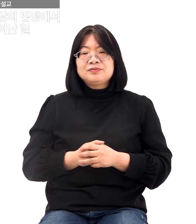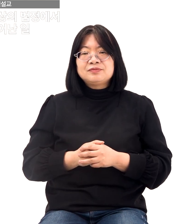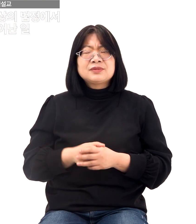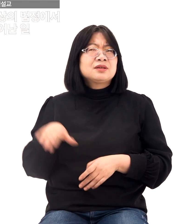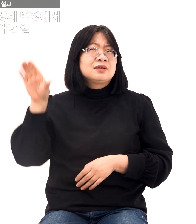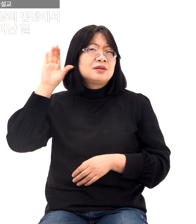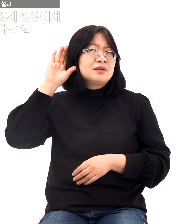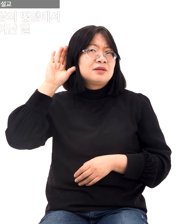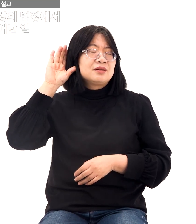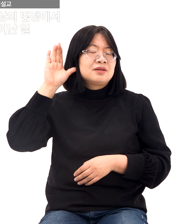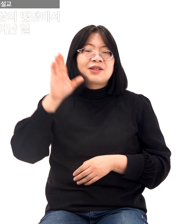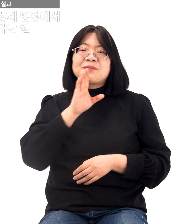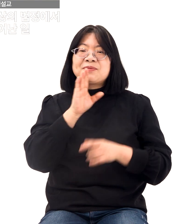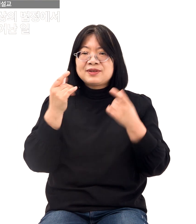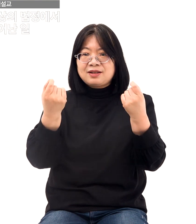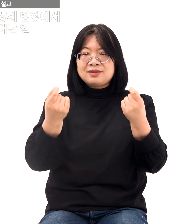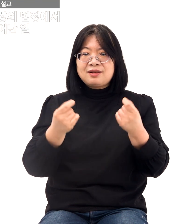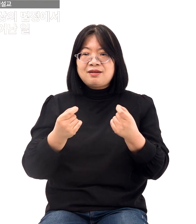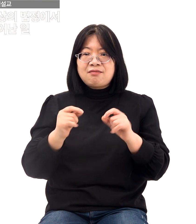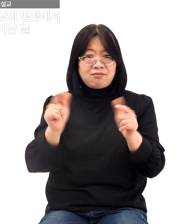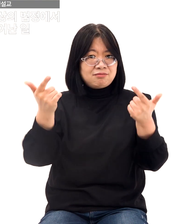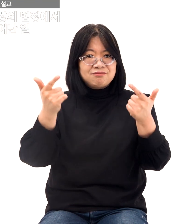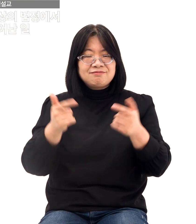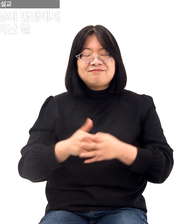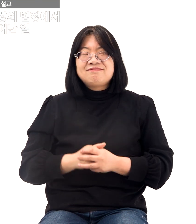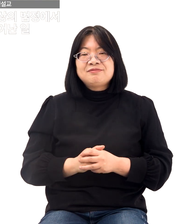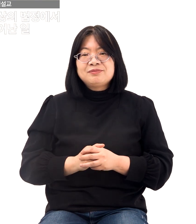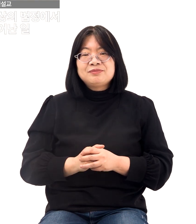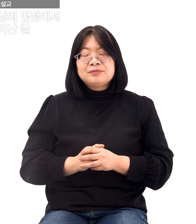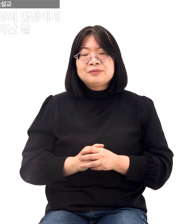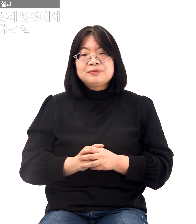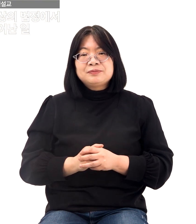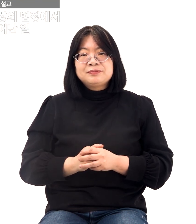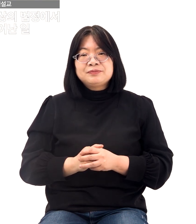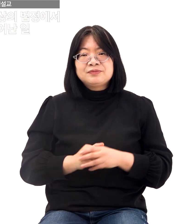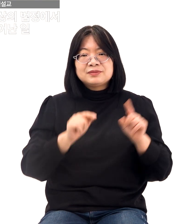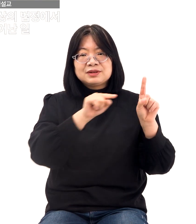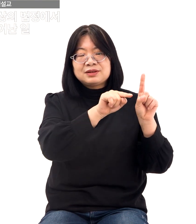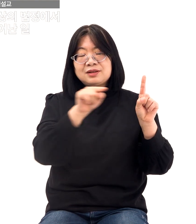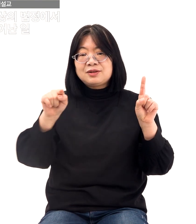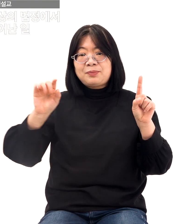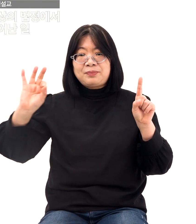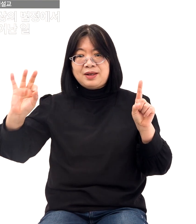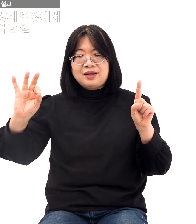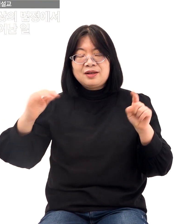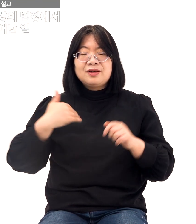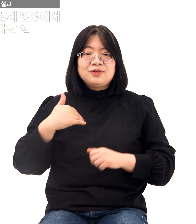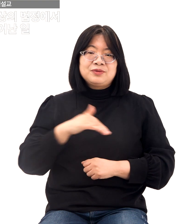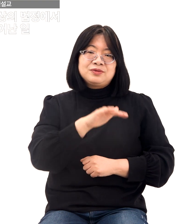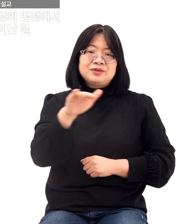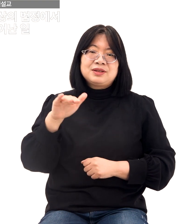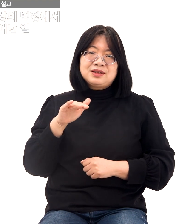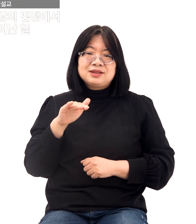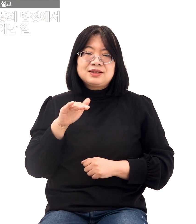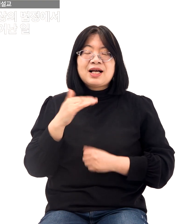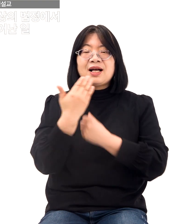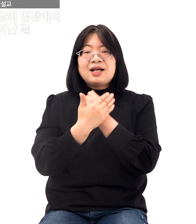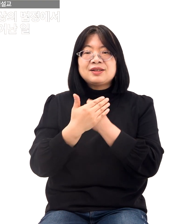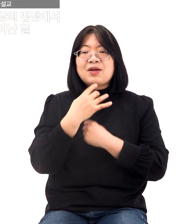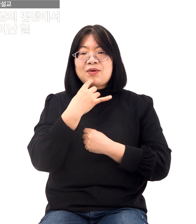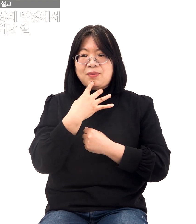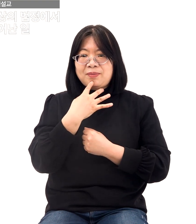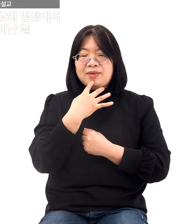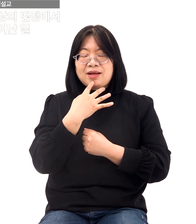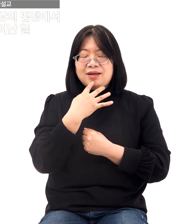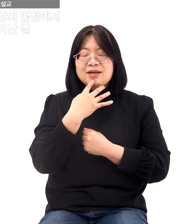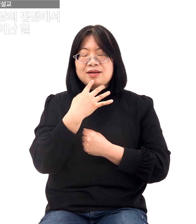들으면 그게 더 합리적인 것 같아요. 아닙니다. 1서부터 100까지 우리는 은혜로만 설